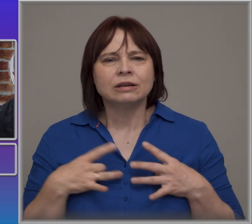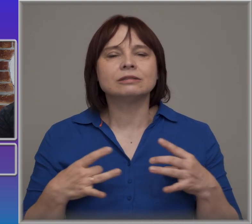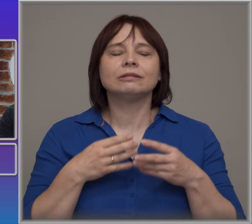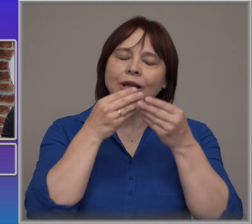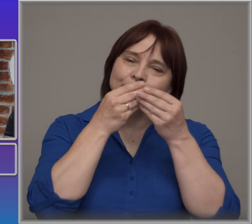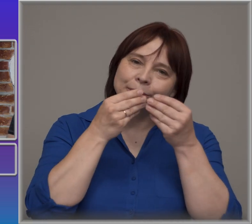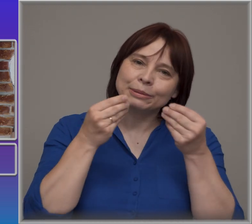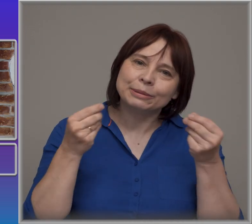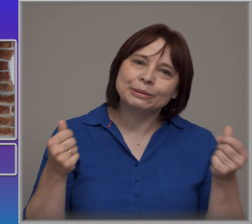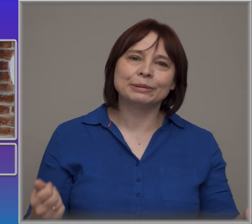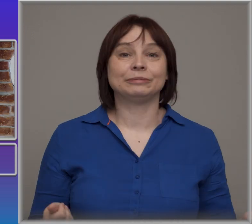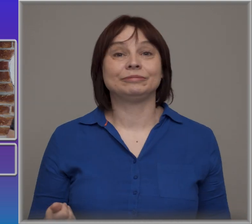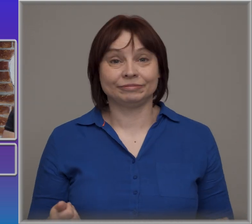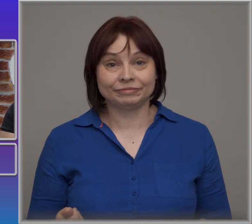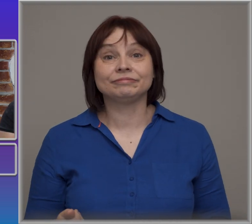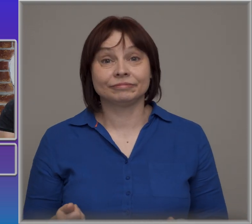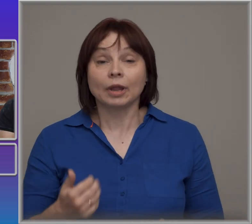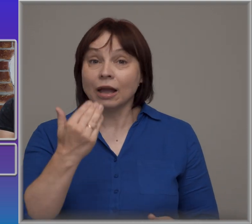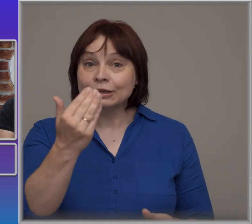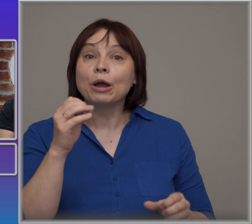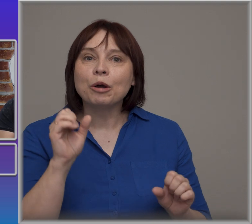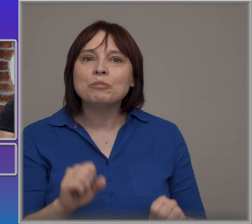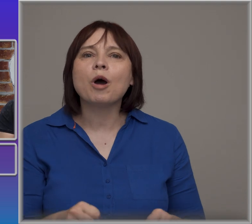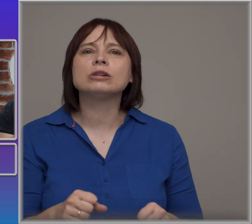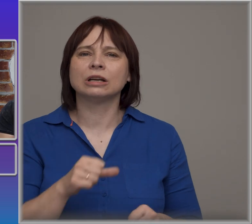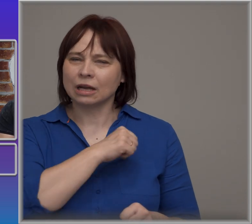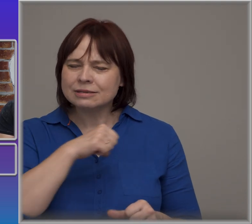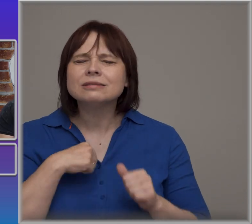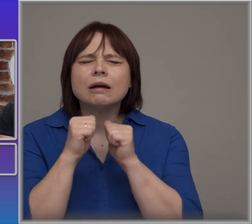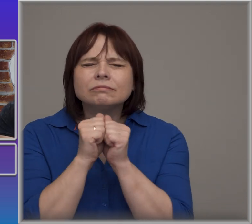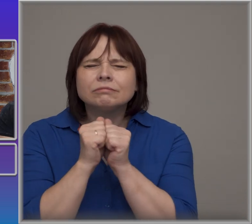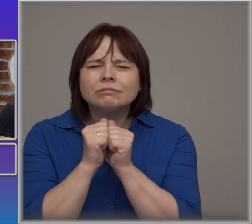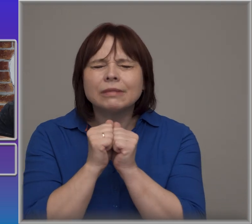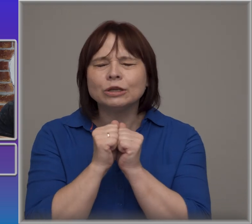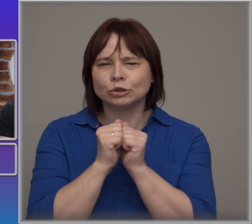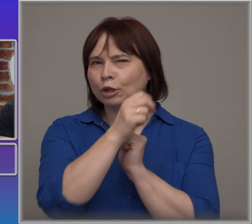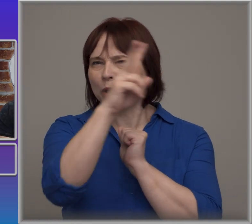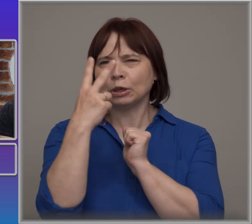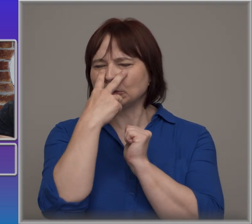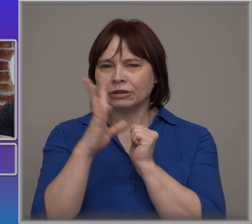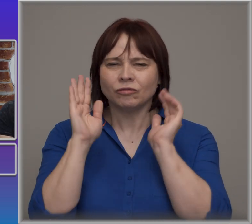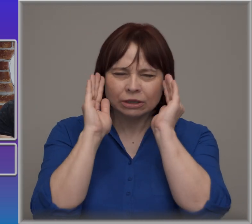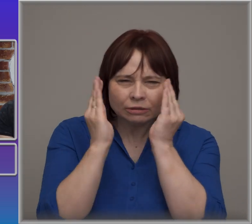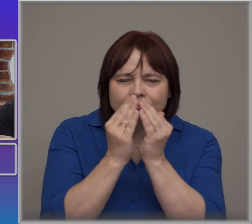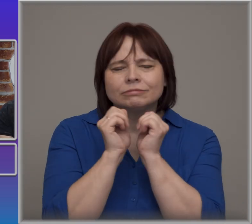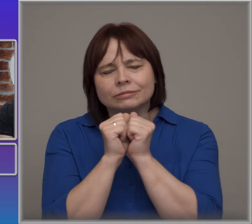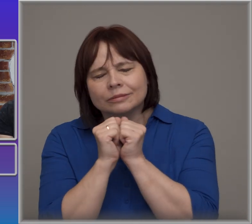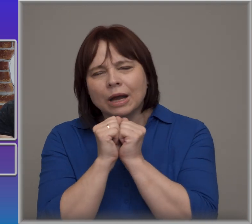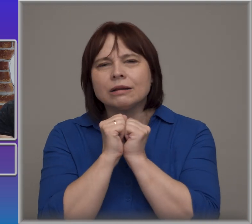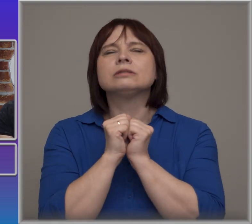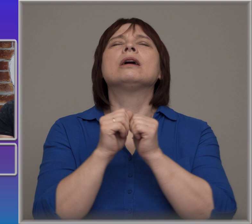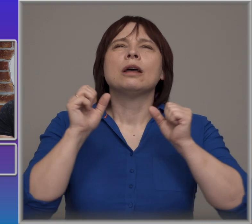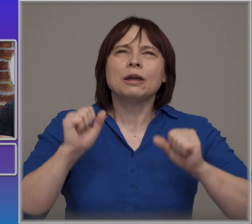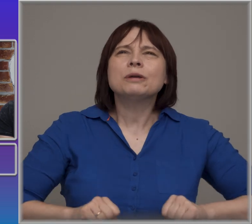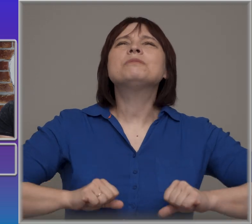от тука помазания. И знаете, ты можешь в тайной комнате сам молиться, поклоняться и прорываться. Тоже можешь